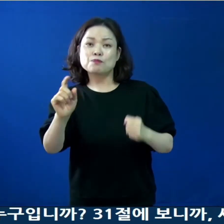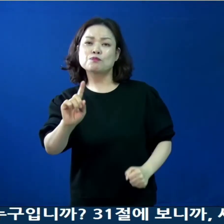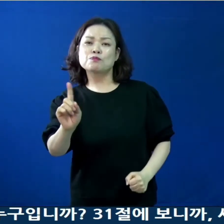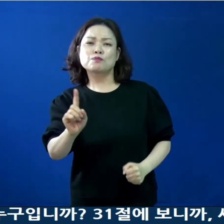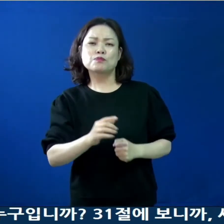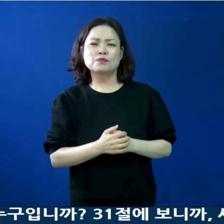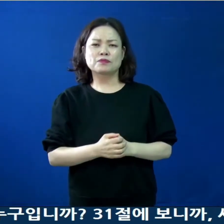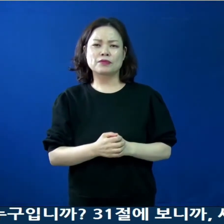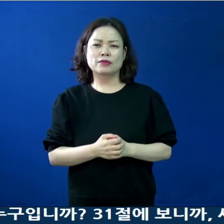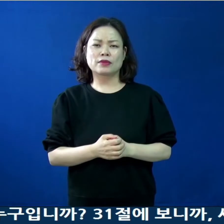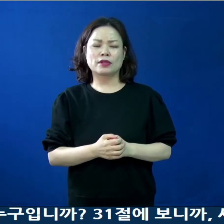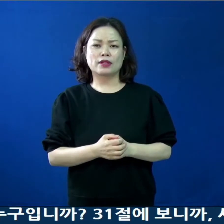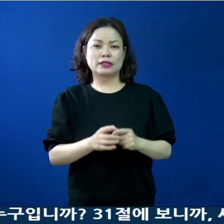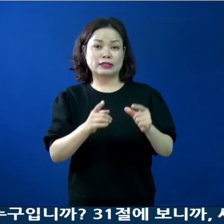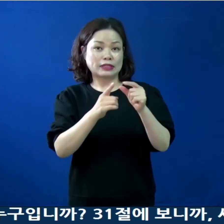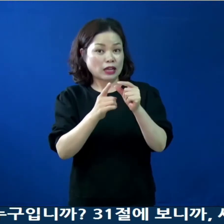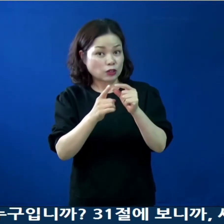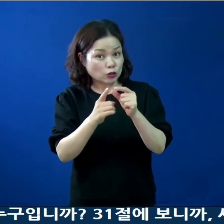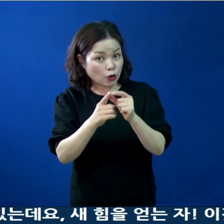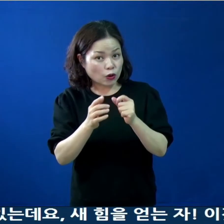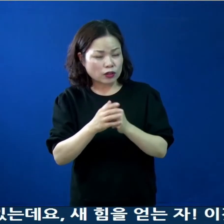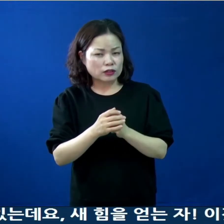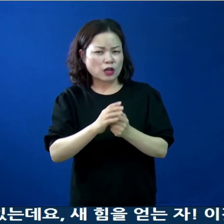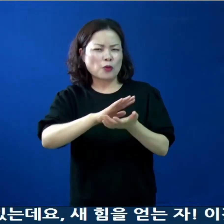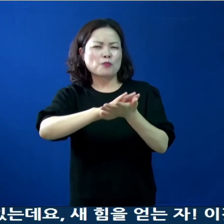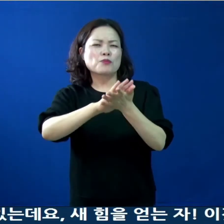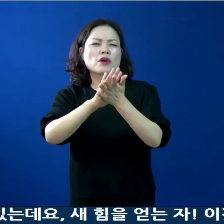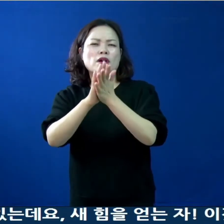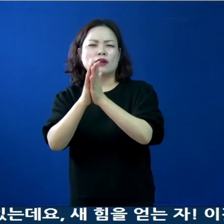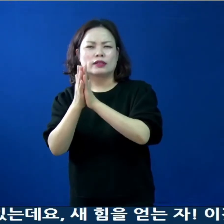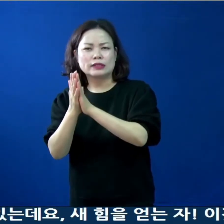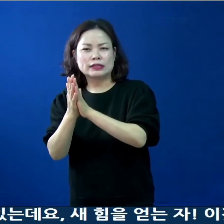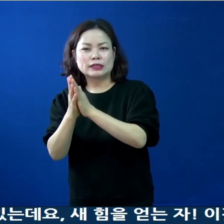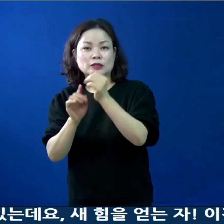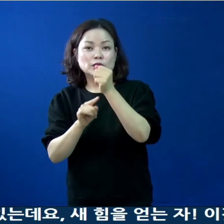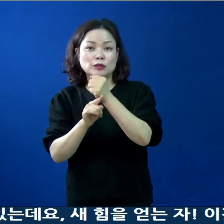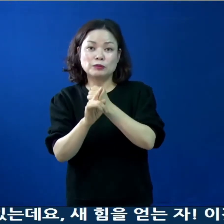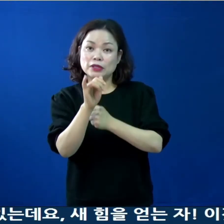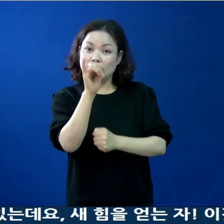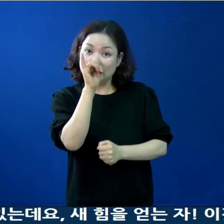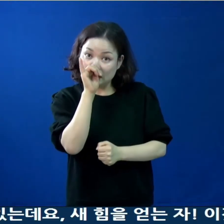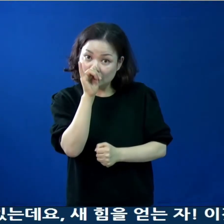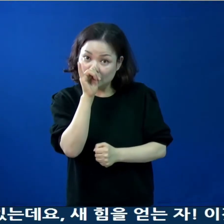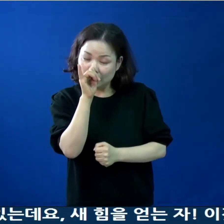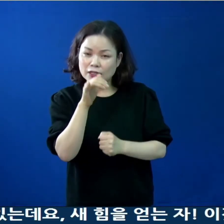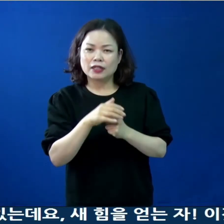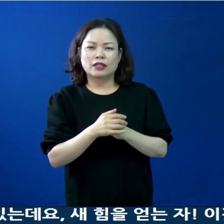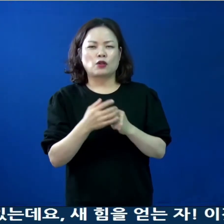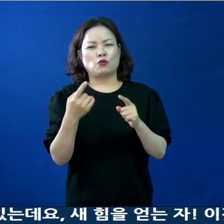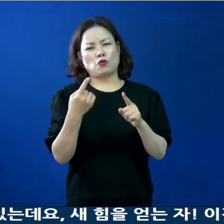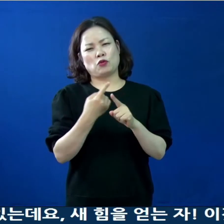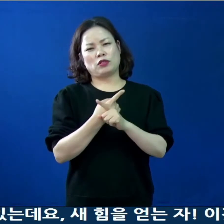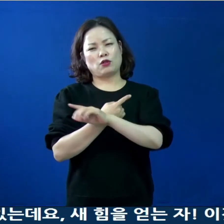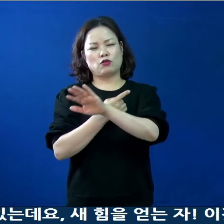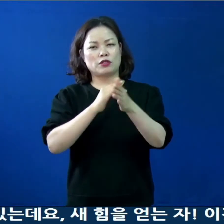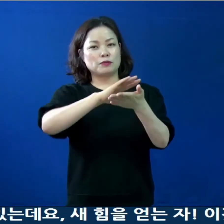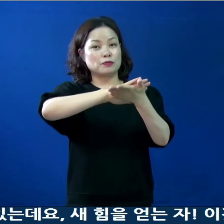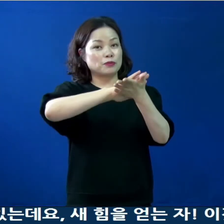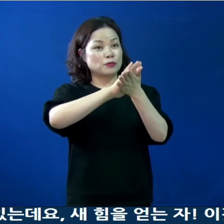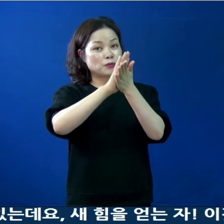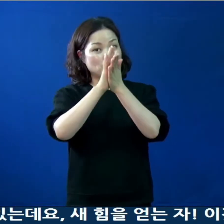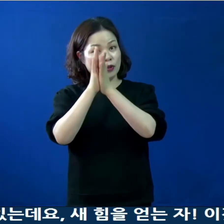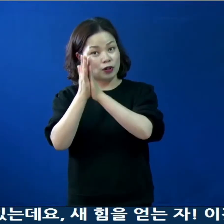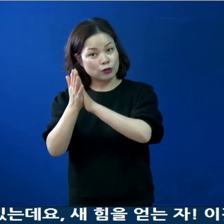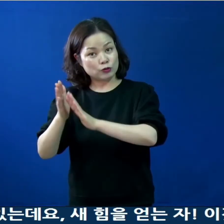뭐냐? 이제 이게 단어적으로는 변화시키다라는 의미가 이제 먼저 나오는데, 변화시키다, 고치다, 우리를 변화시키는 힘,